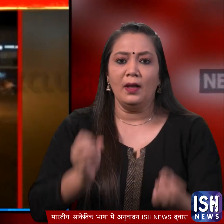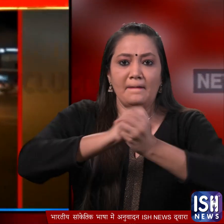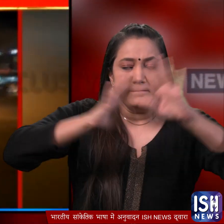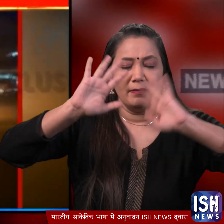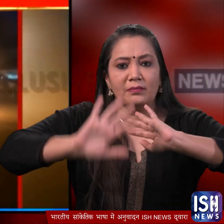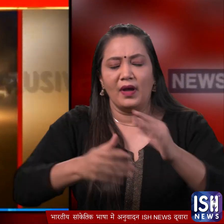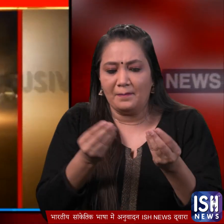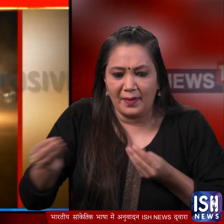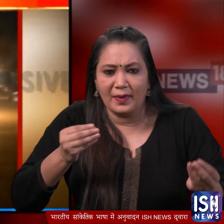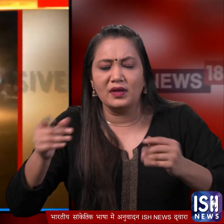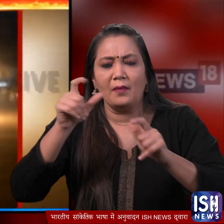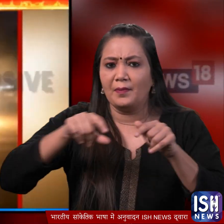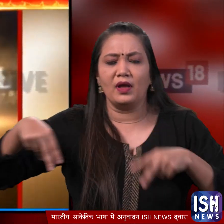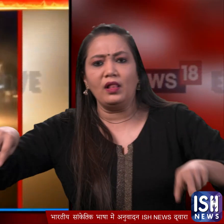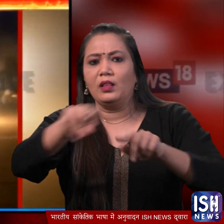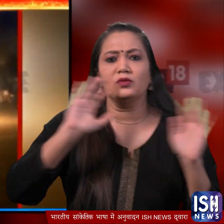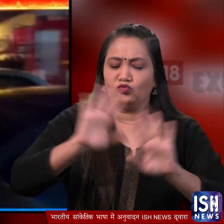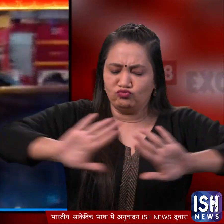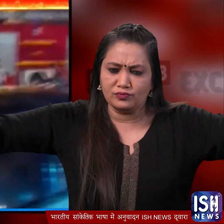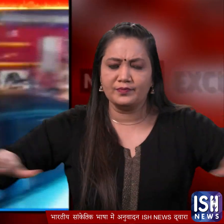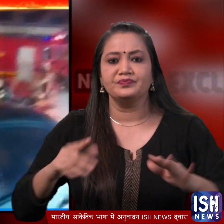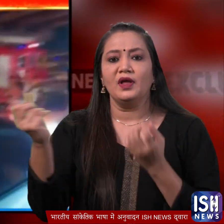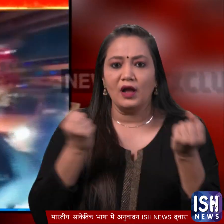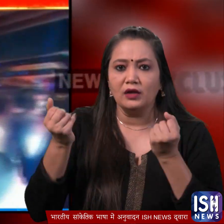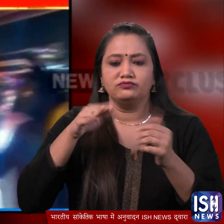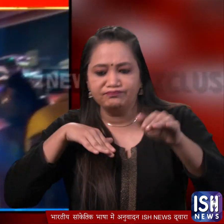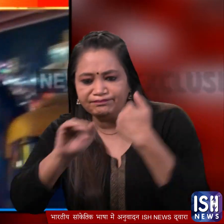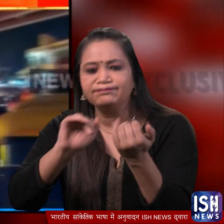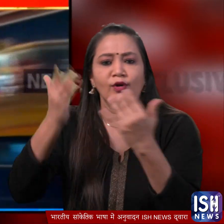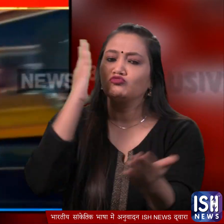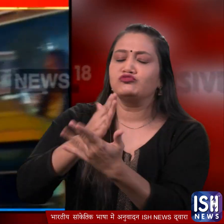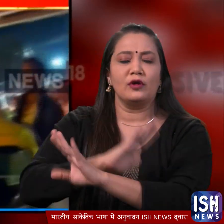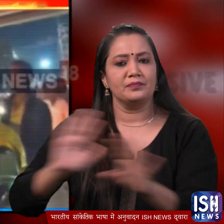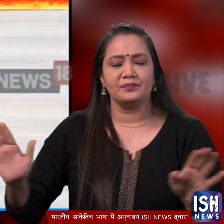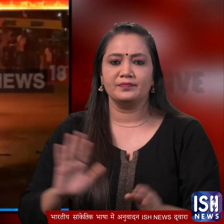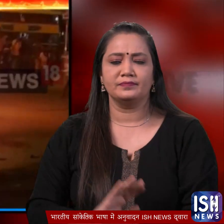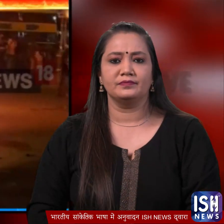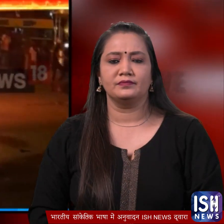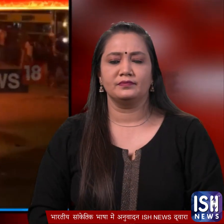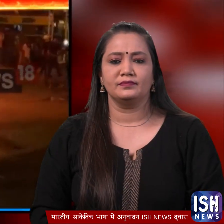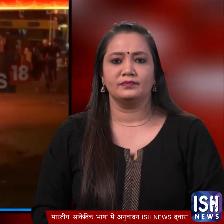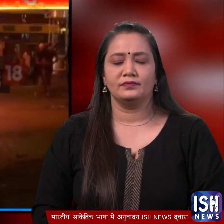धमाके के बाद कार के आसपास किसी को भटकने तक नहीं दिया गया। गाड़ियों का आना जाना उस रास्ते से रोक दिया गया।